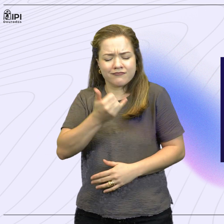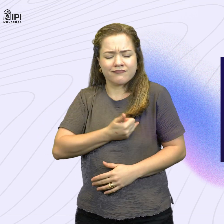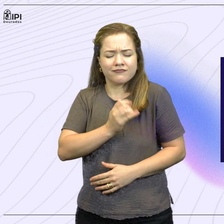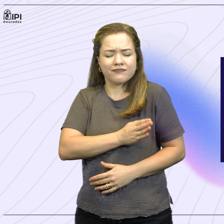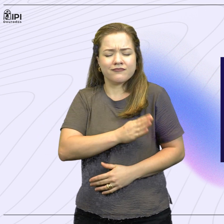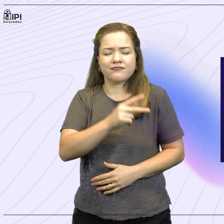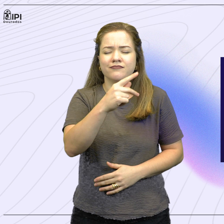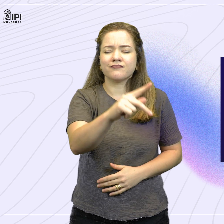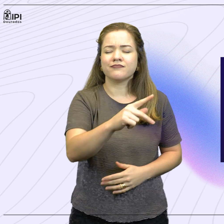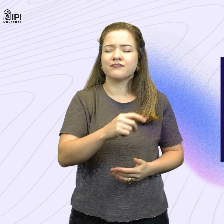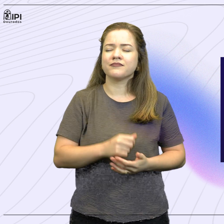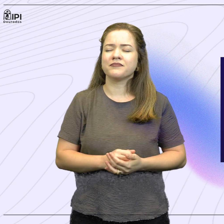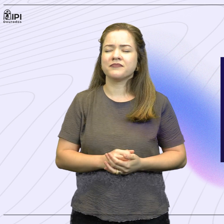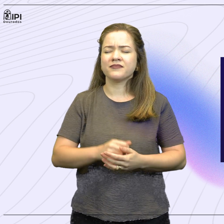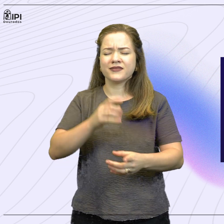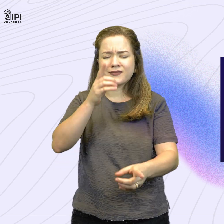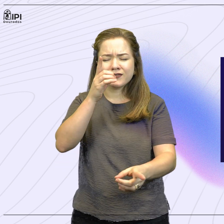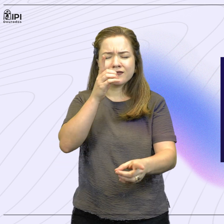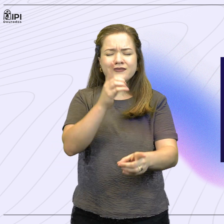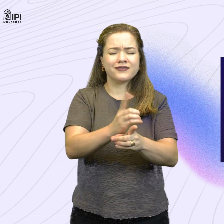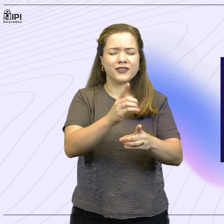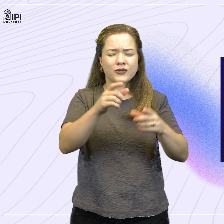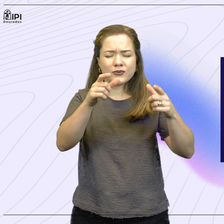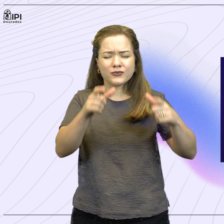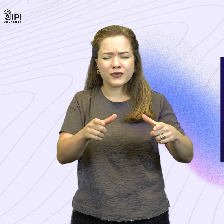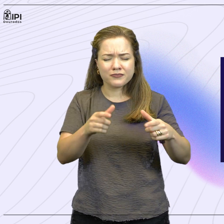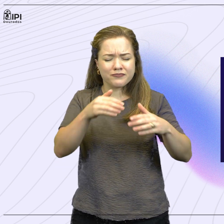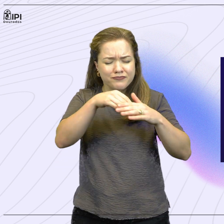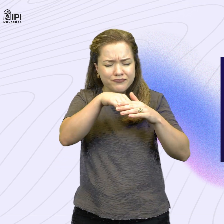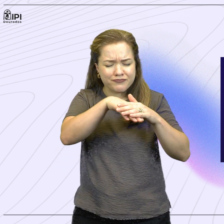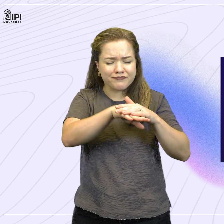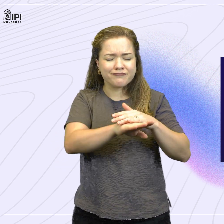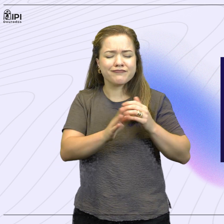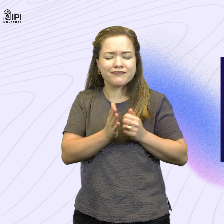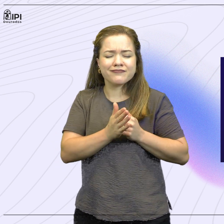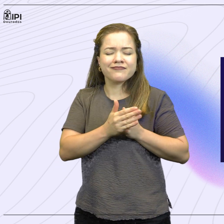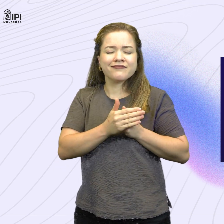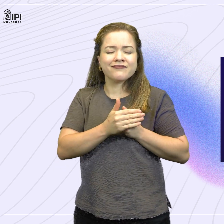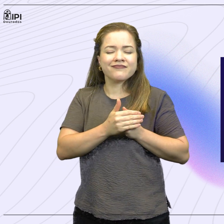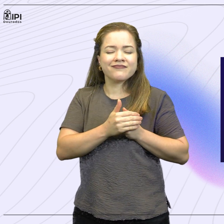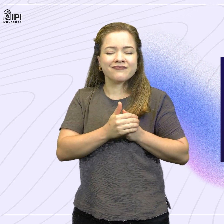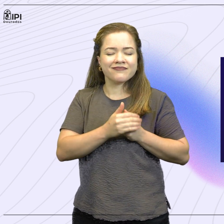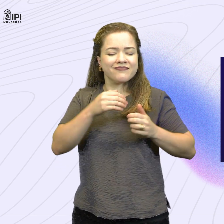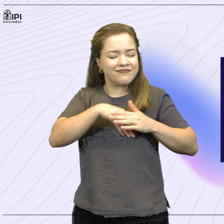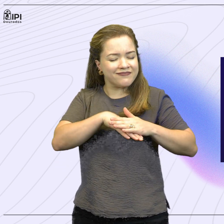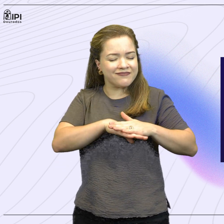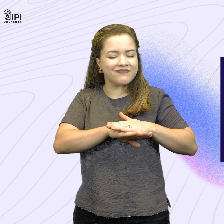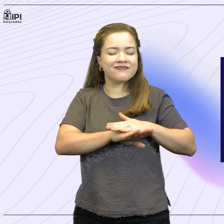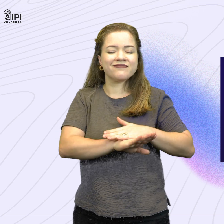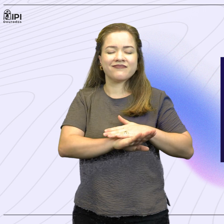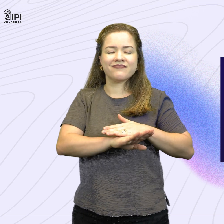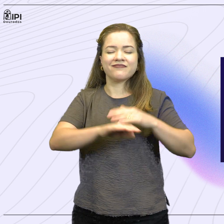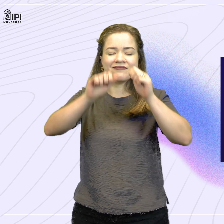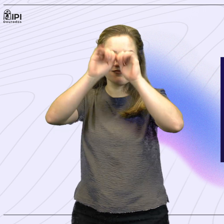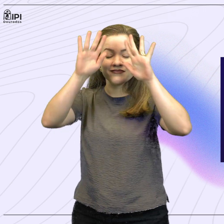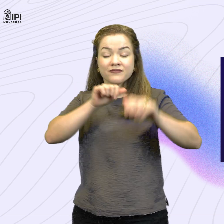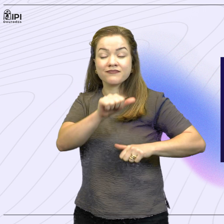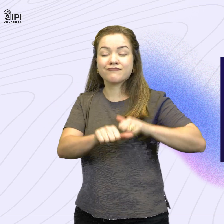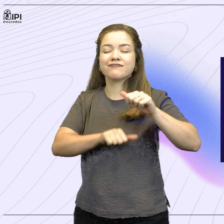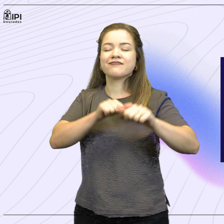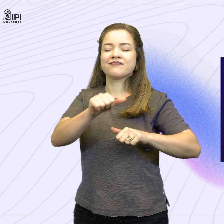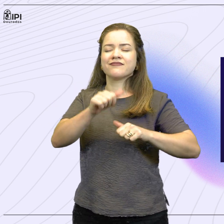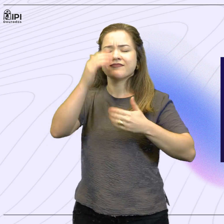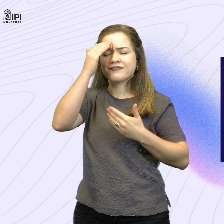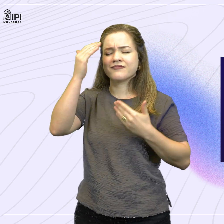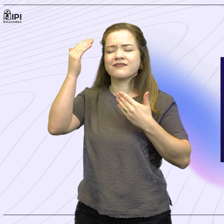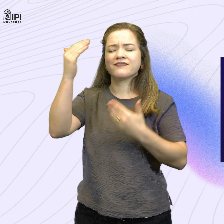possa encontrar terra fértil, que ela possa ser acolhida em nossos corações e trazer mudança em nossas vidas. Pai, muito obrigado,